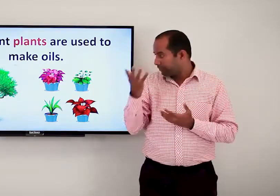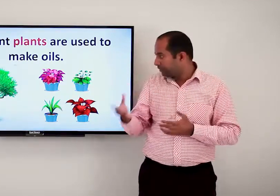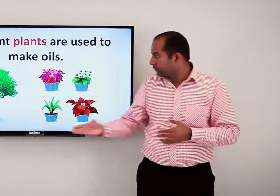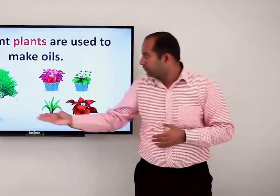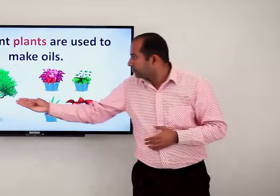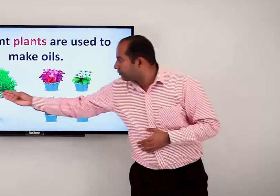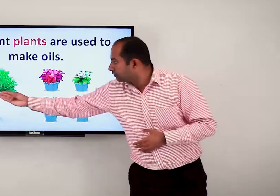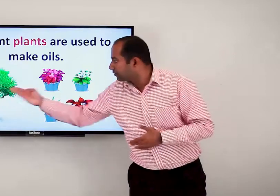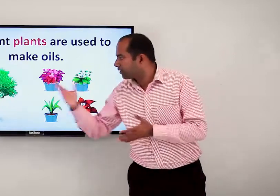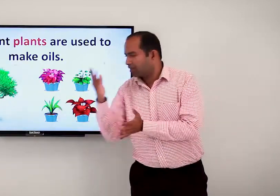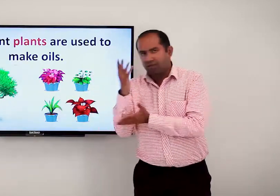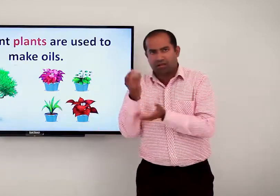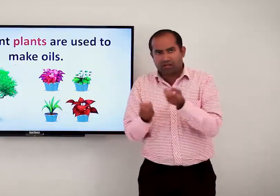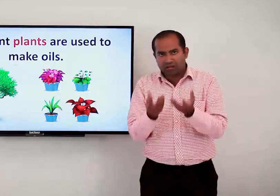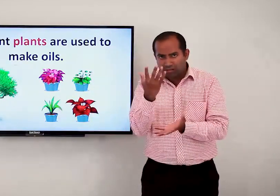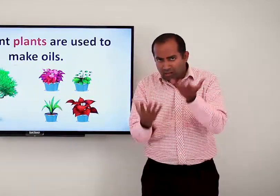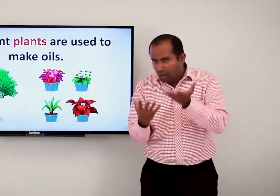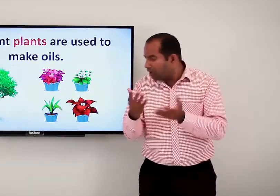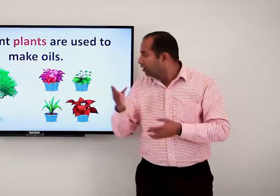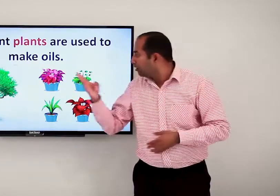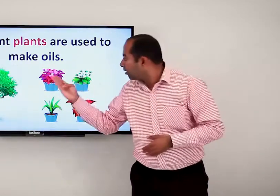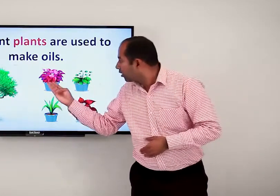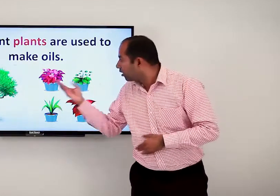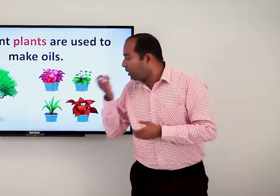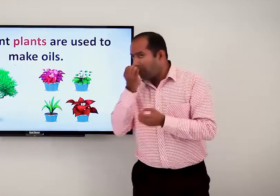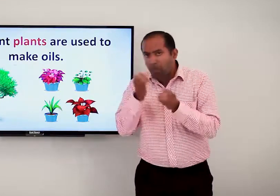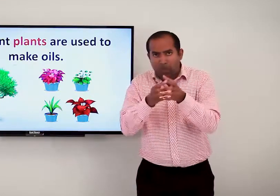یہ دیکھیں، درخت ہے اور یہ پودے ہیں۔